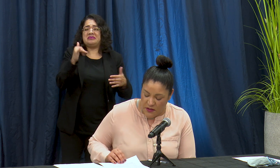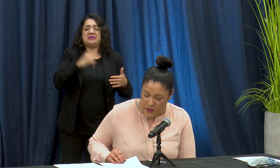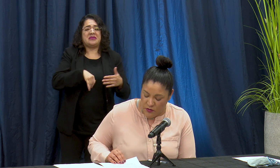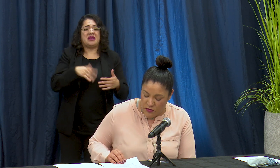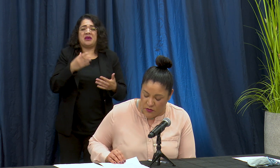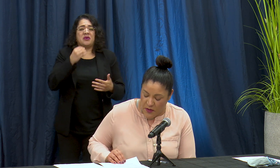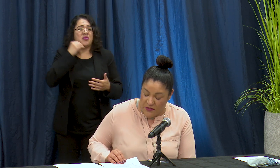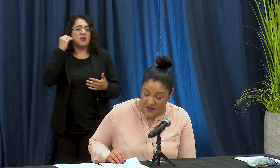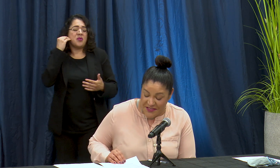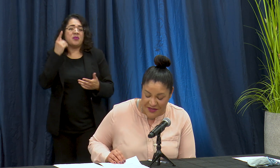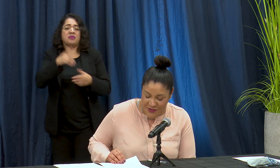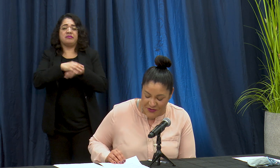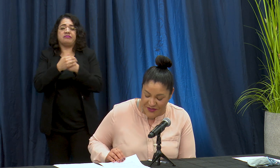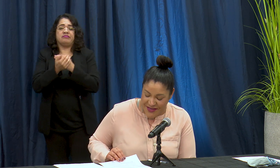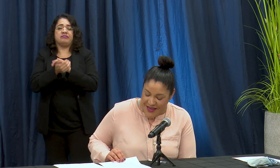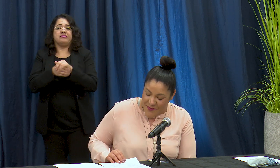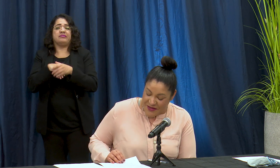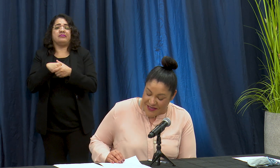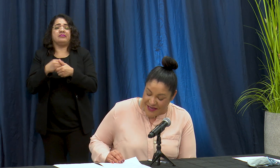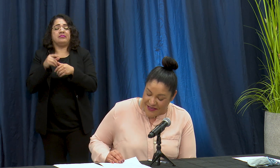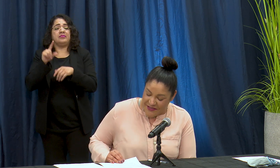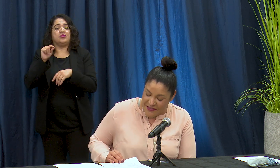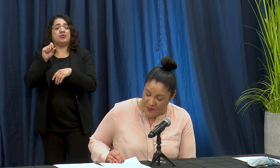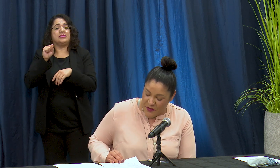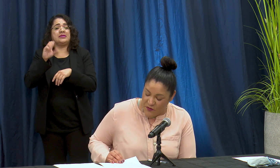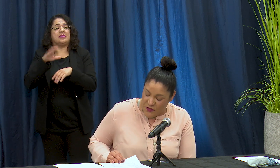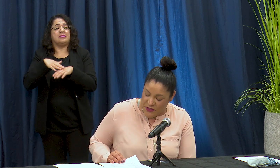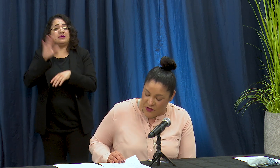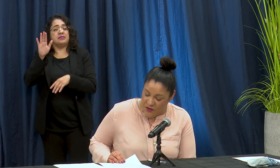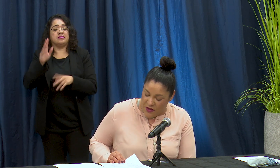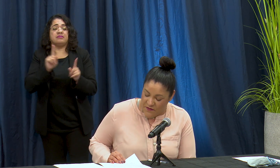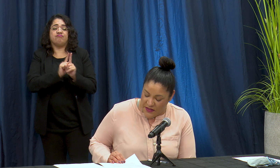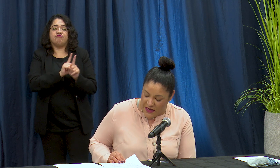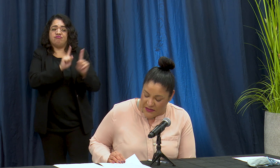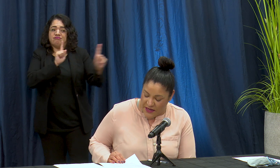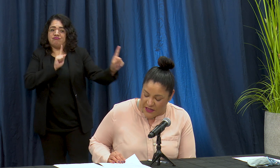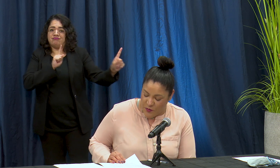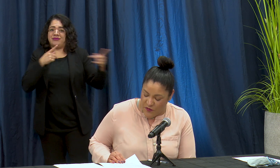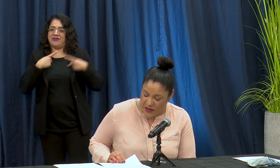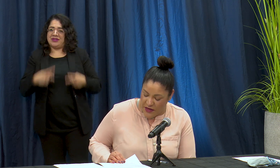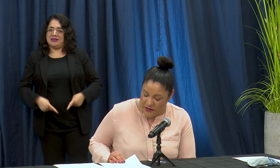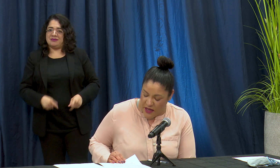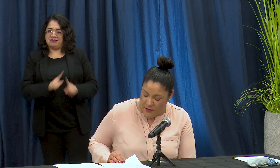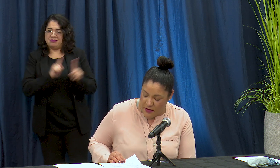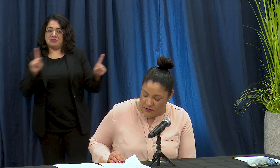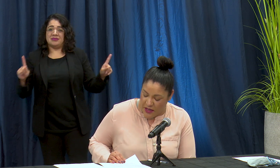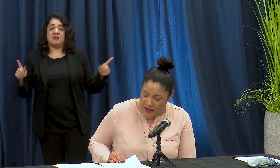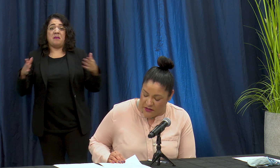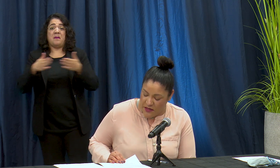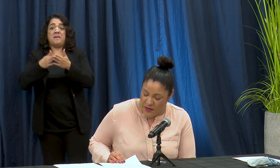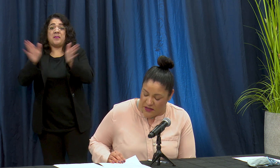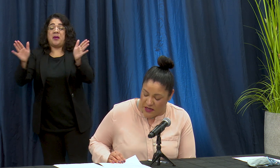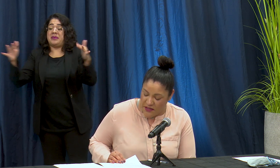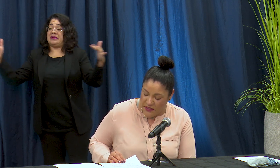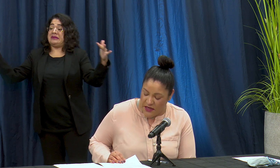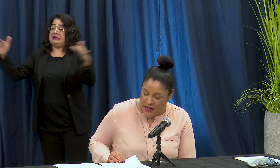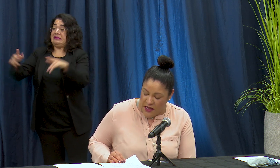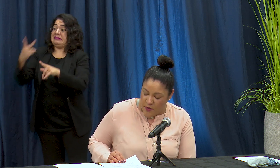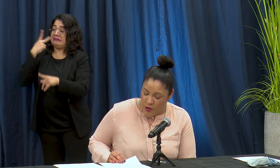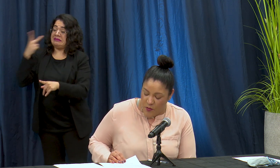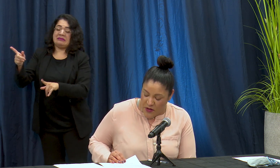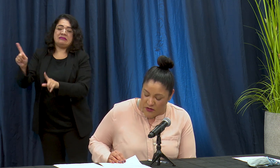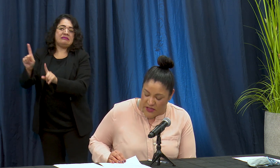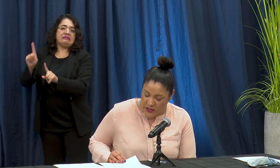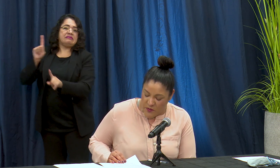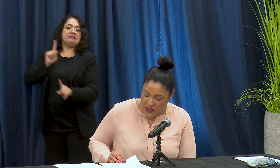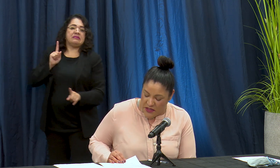más de 20 segundos. Practique el distanciamiento físico, evite las áreas públicas abarrotadas y manténganse